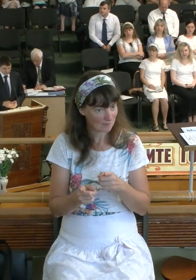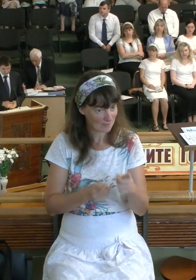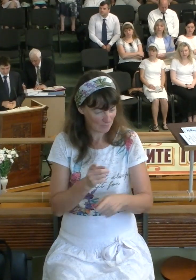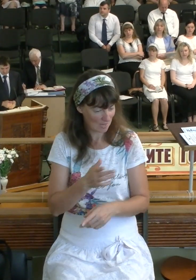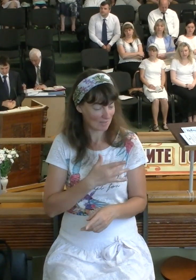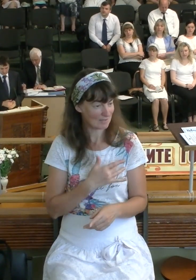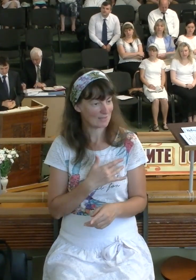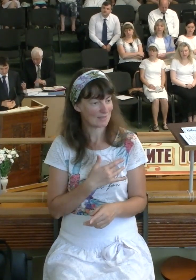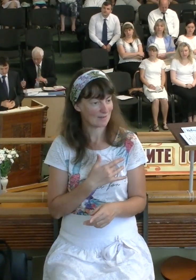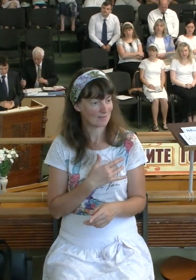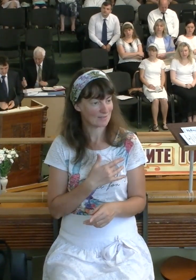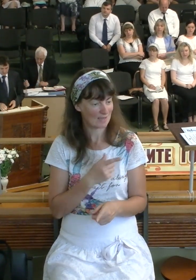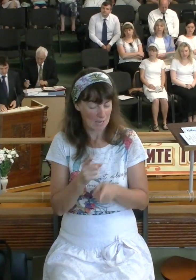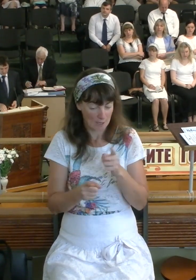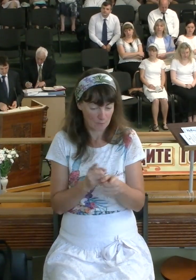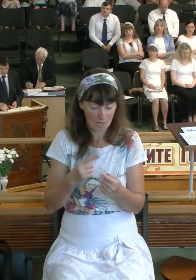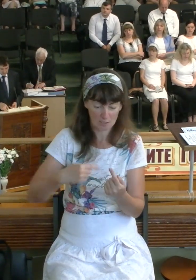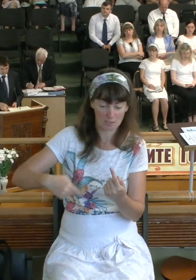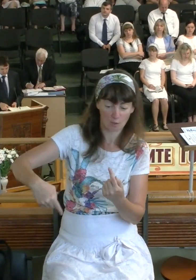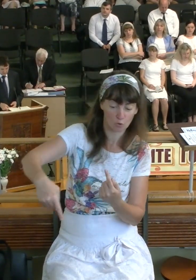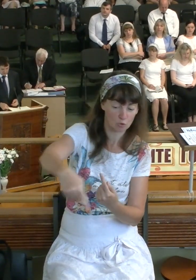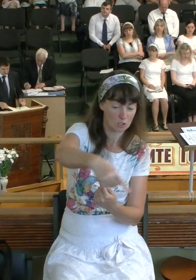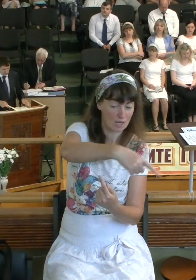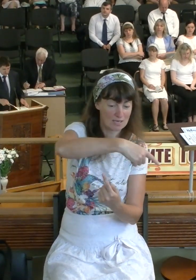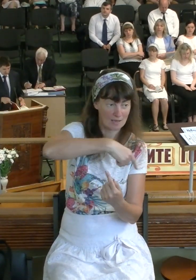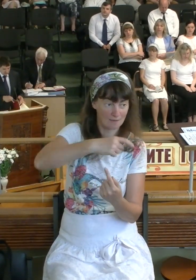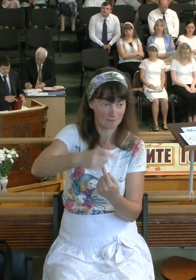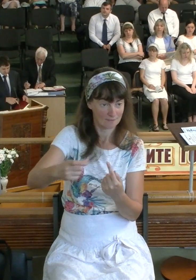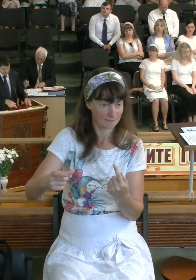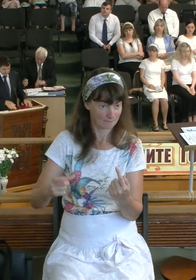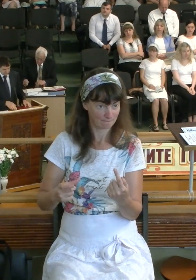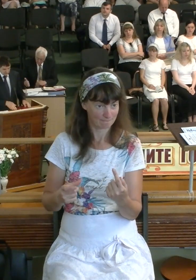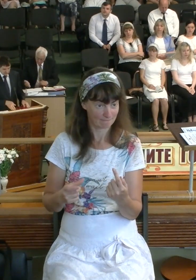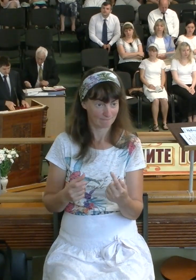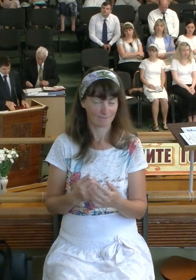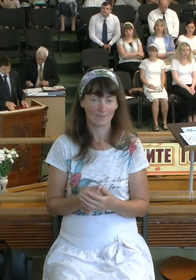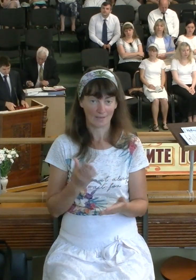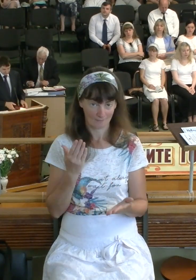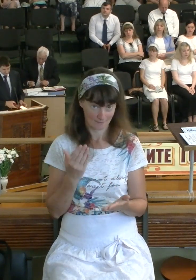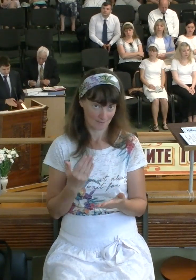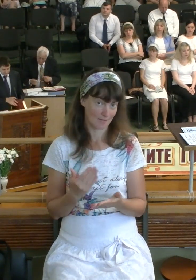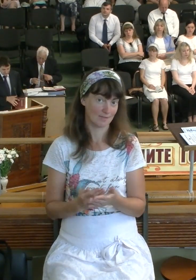Он может менять наше окружение, и это ведет к продуктивной